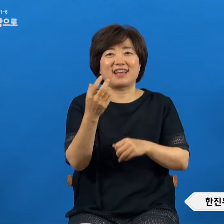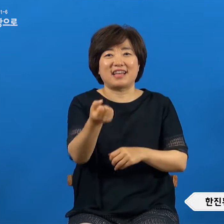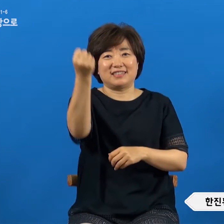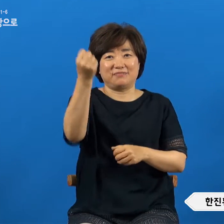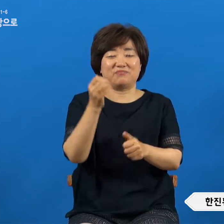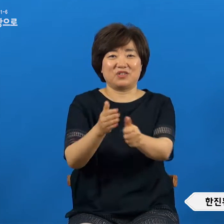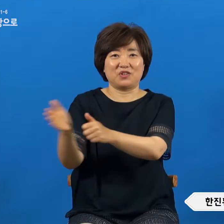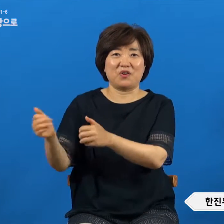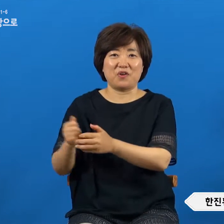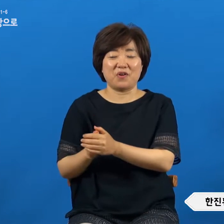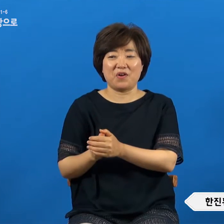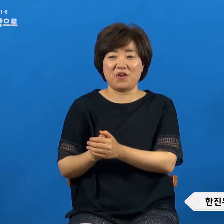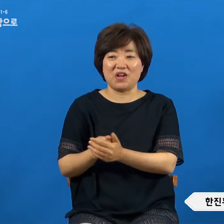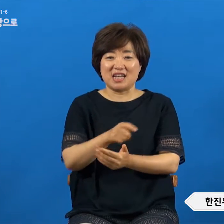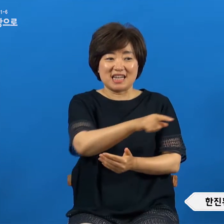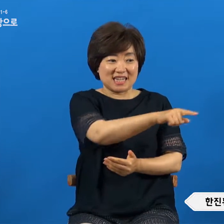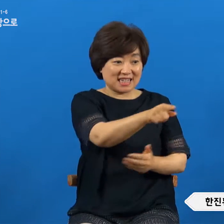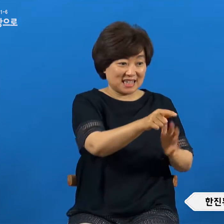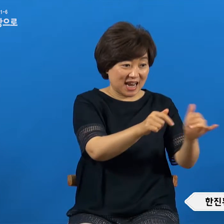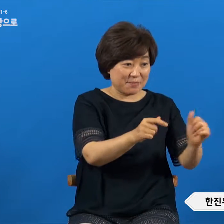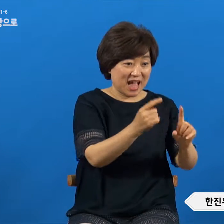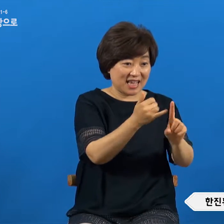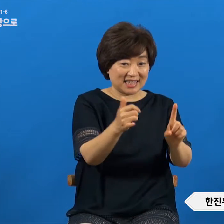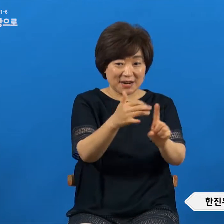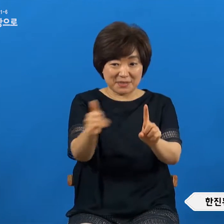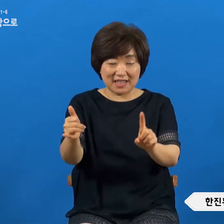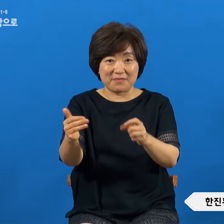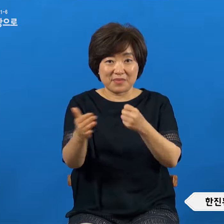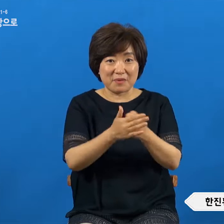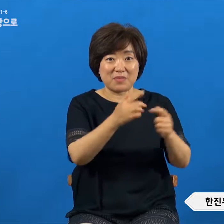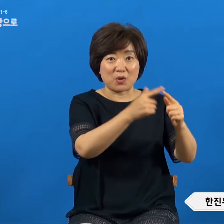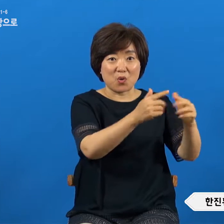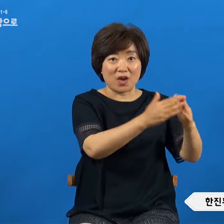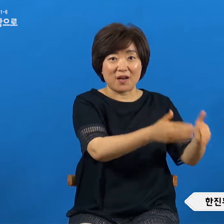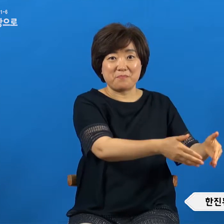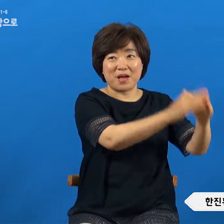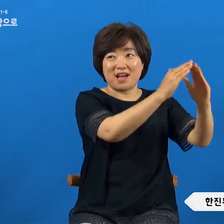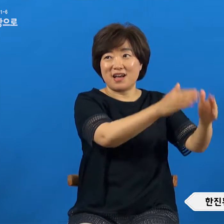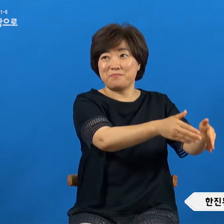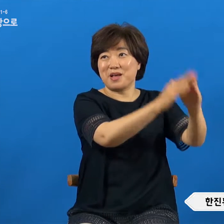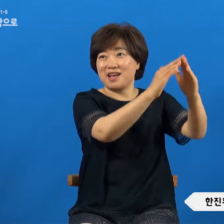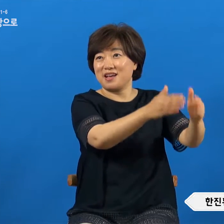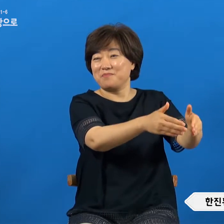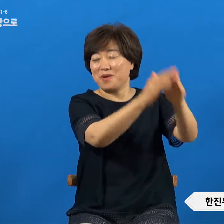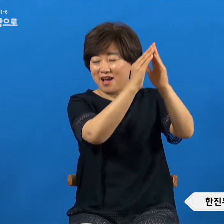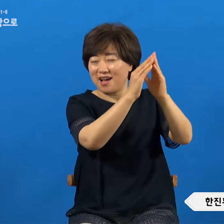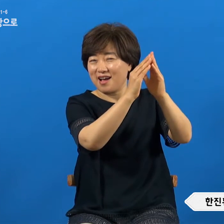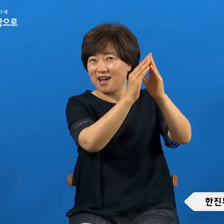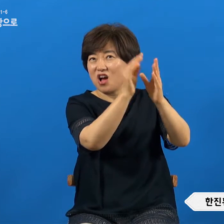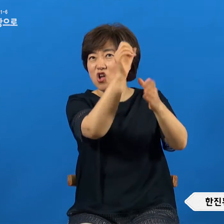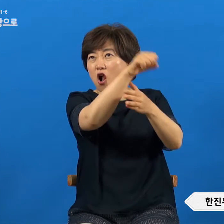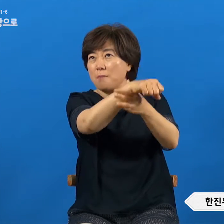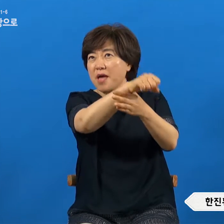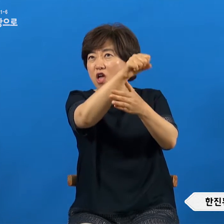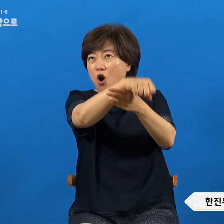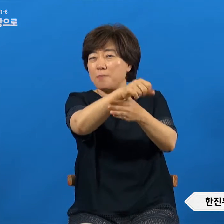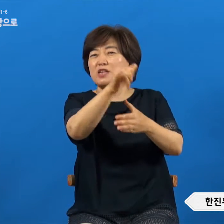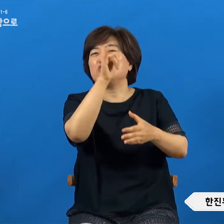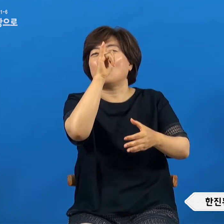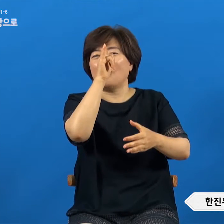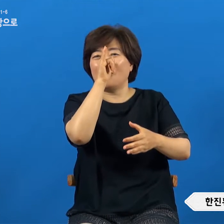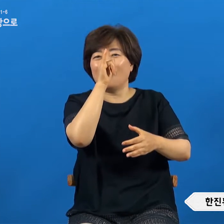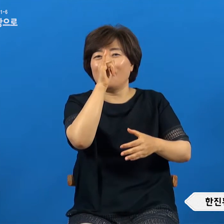한 사람 중심으로 교회가 우뚝우뚝 서는 꿈을 꾸십시오. 벌써 그런 열매들 몇 군데나